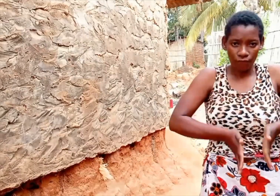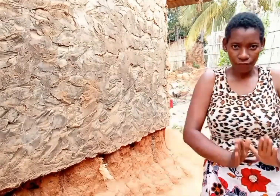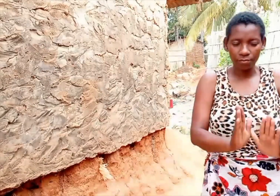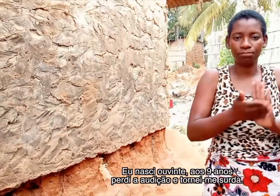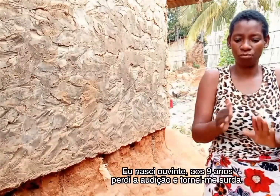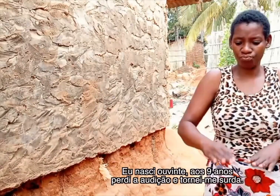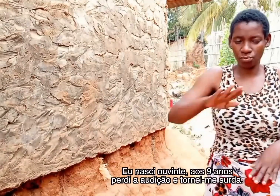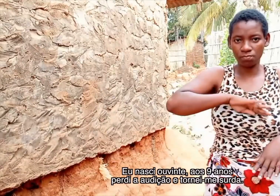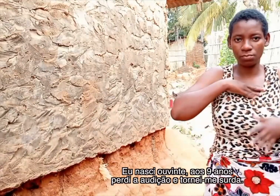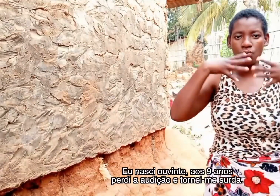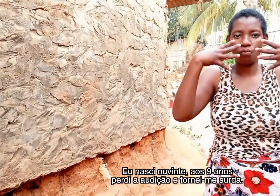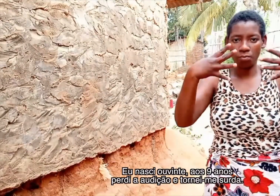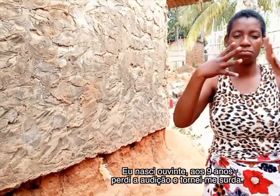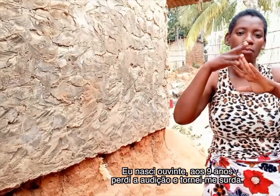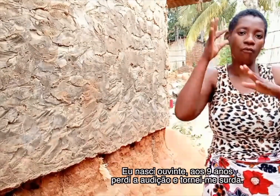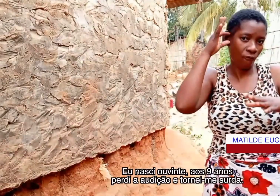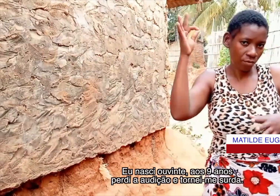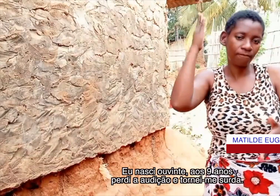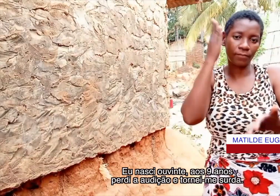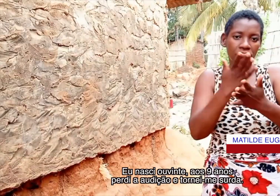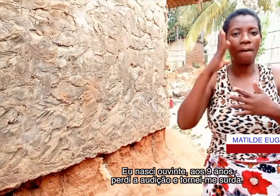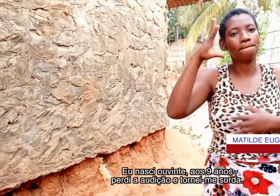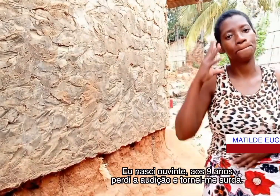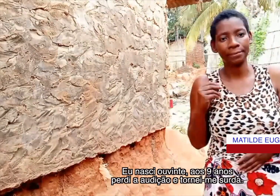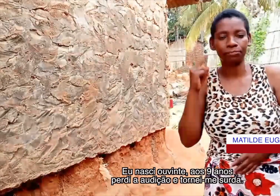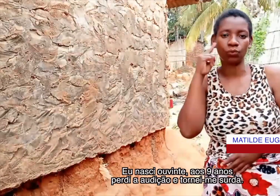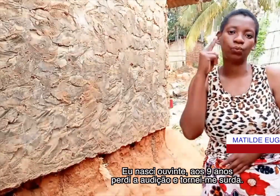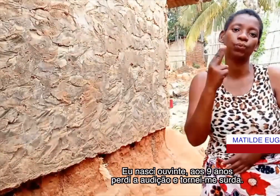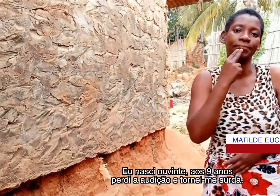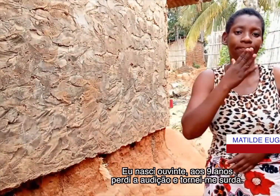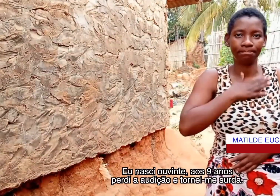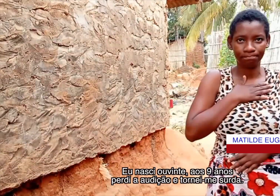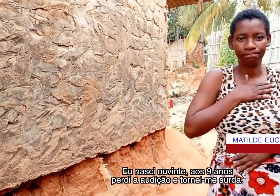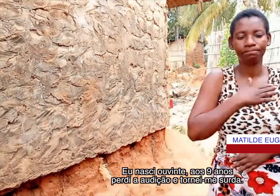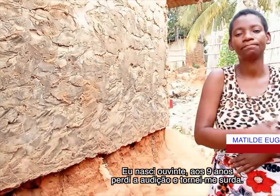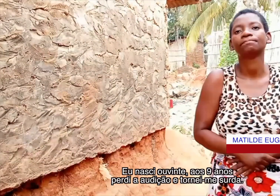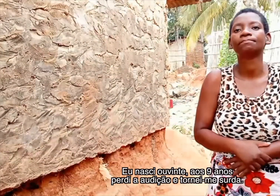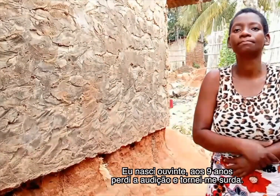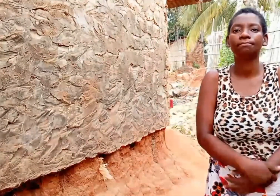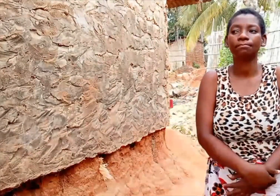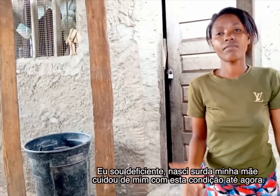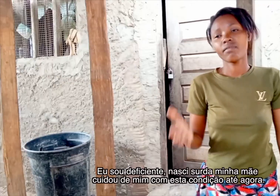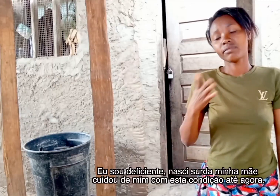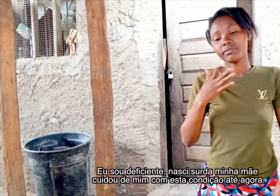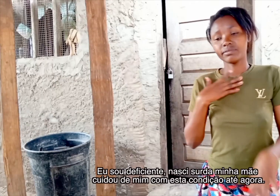Eu nasci ouvinte. Aos 9 anos, perdi a audição e tornei-me surda.